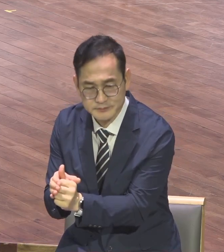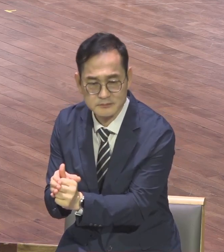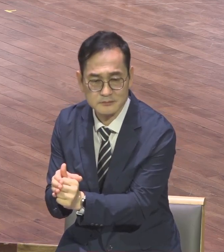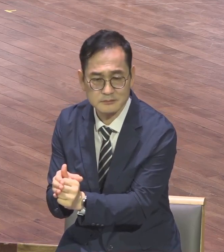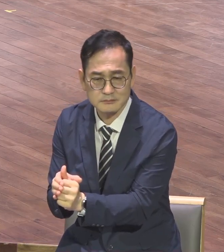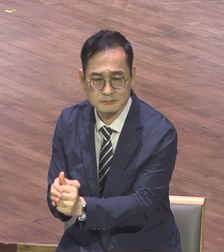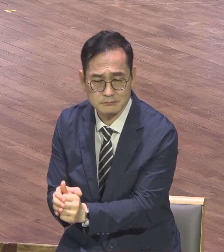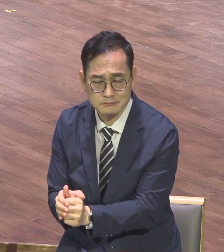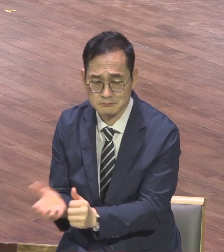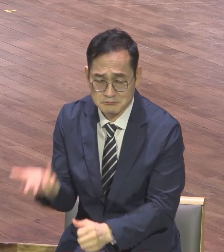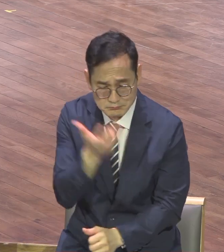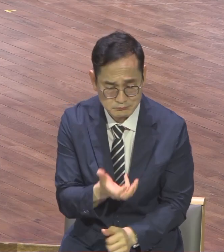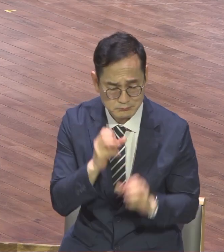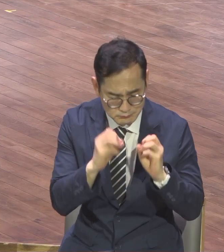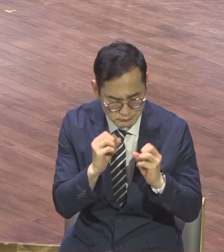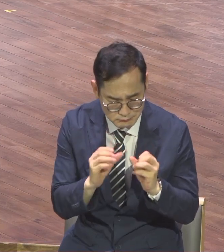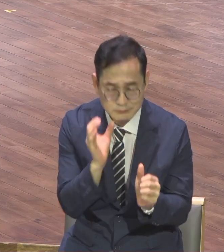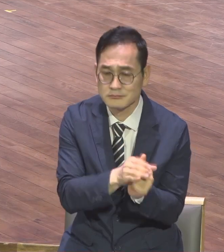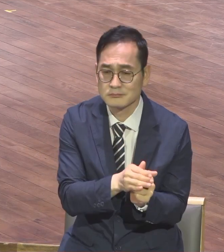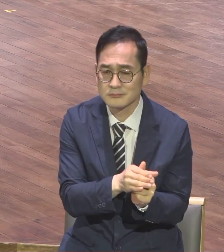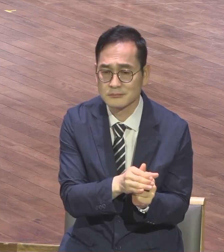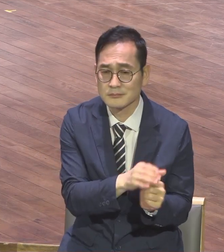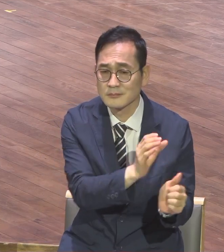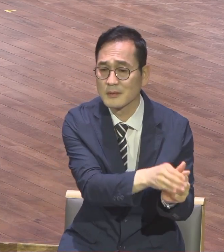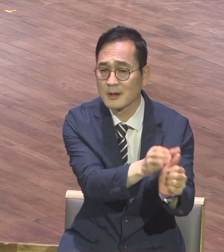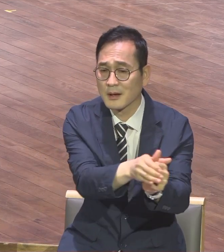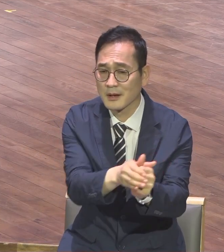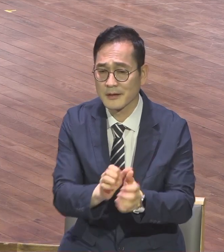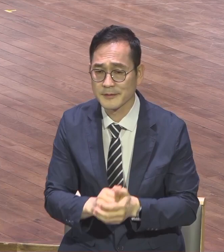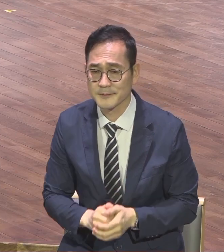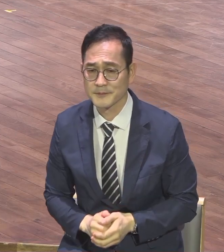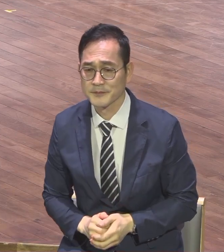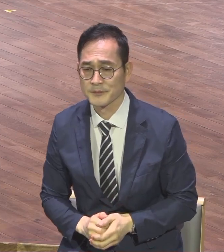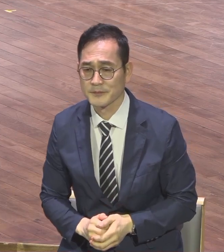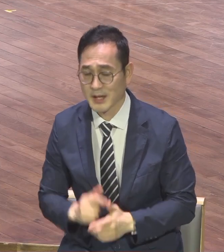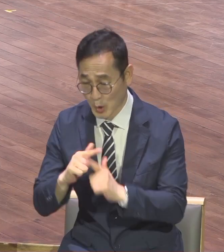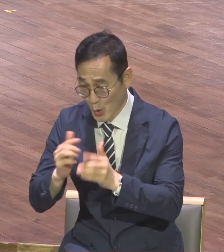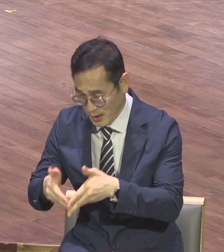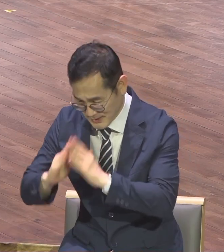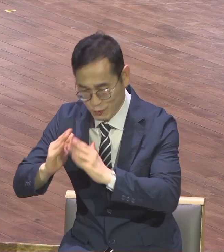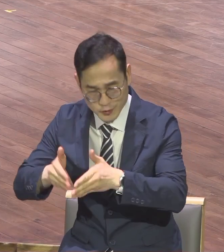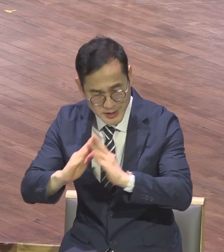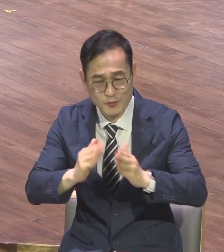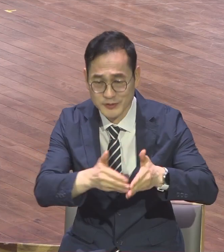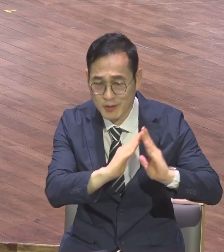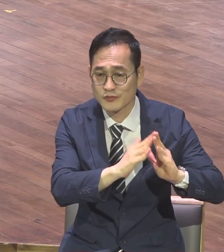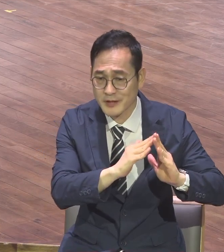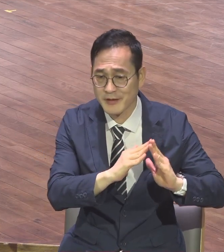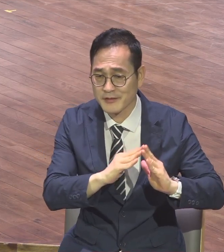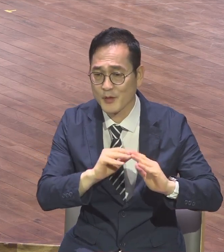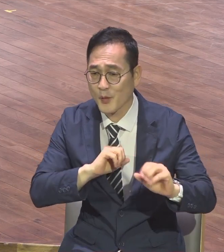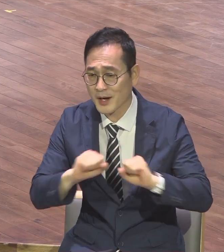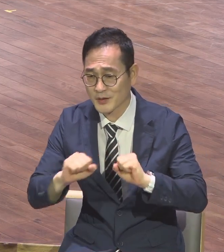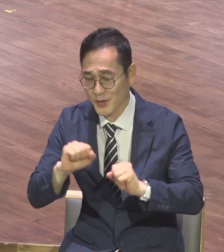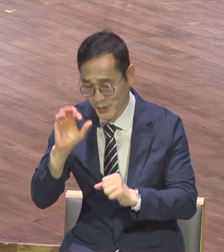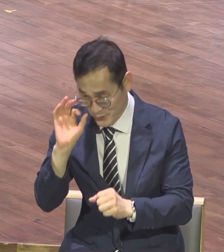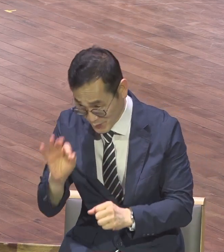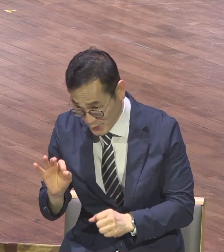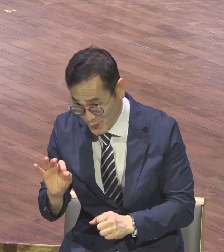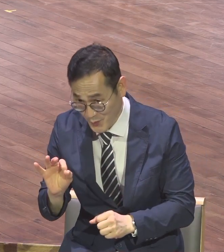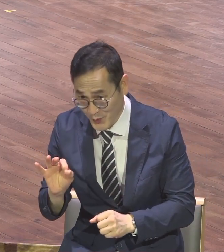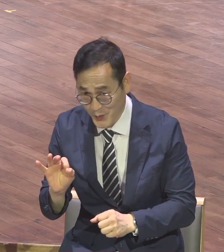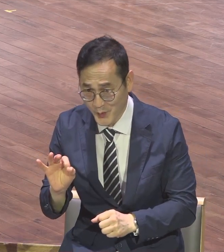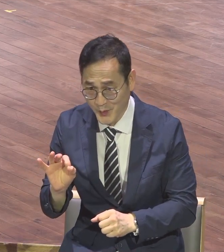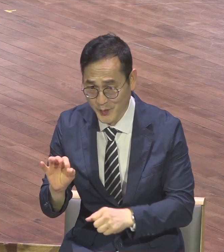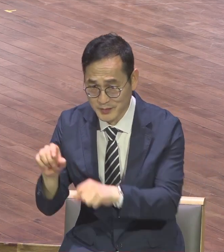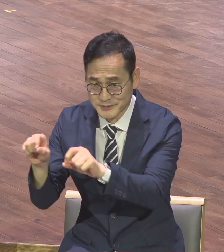오늘 말씀을 통해 영계 모든 성도들 바울의 망대 세우는 전략을 따라서 현장의 생명기 역동을